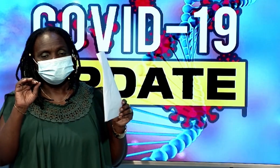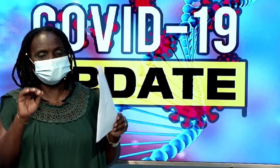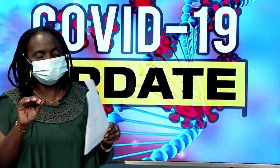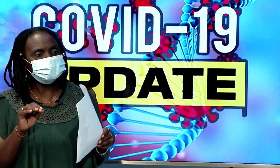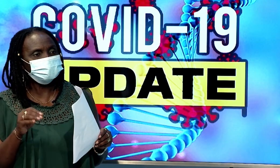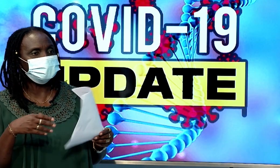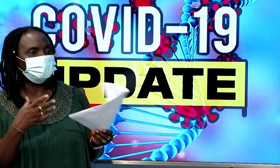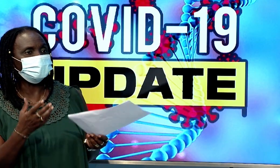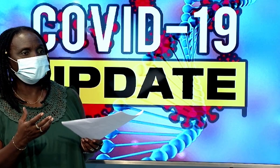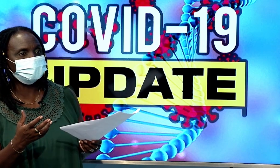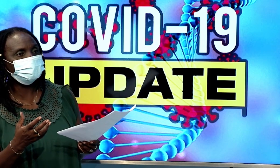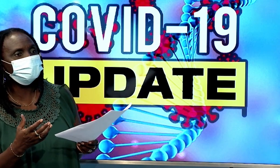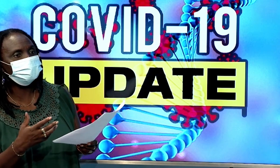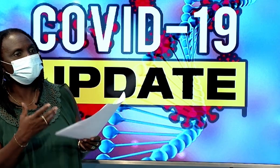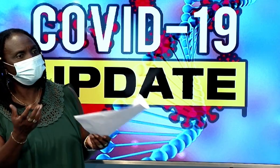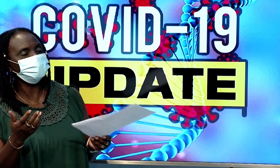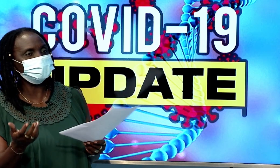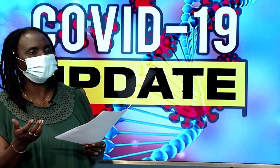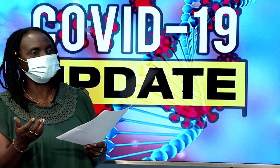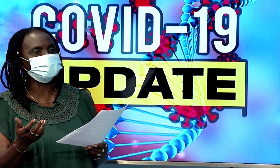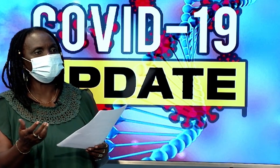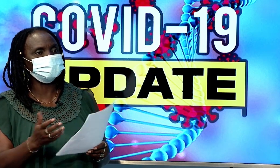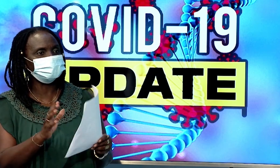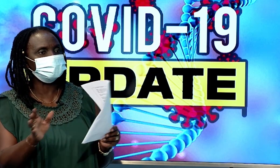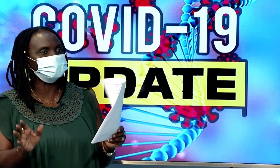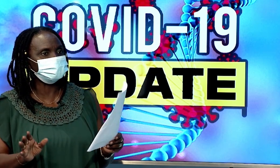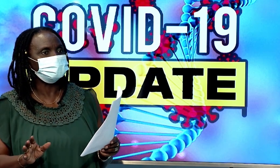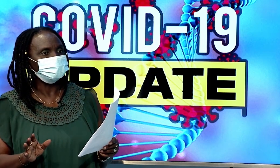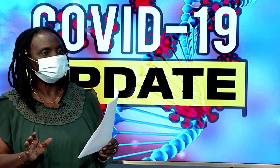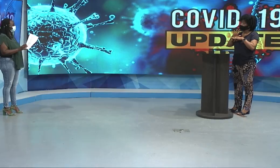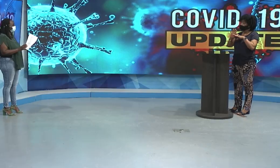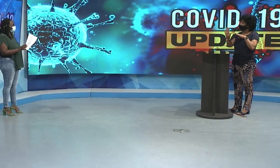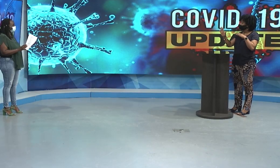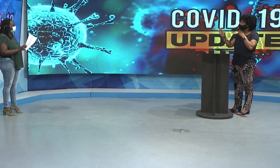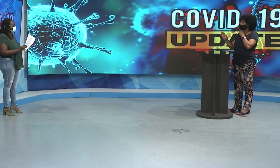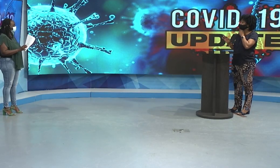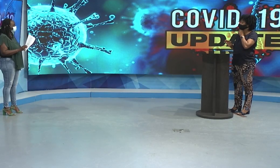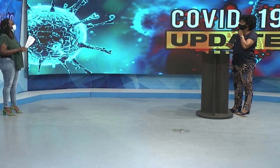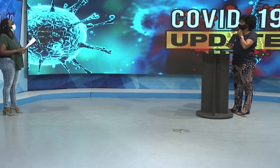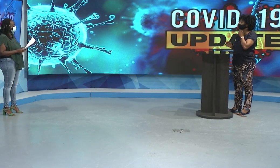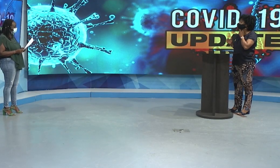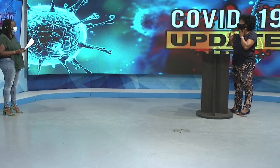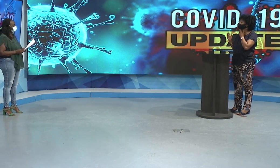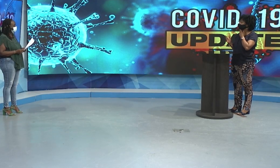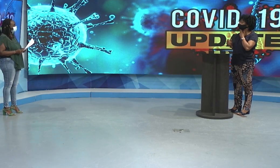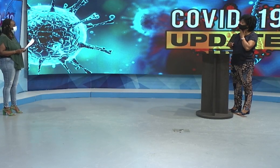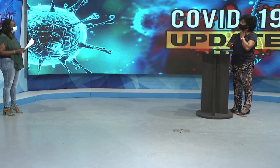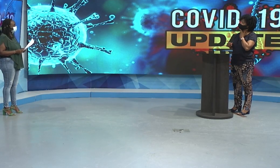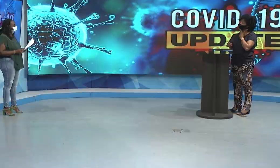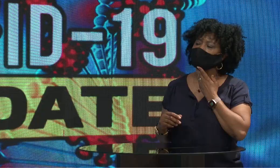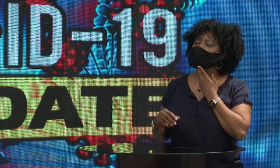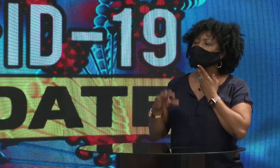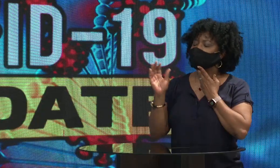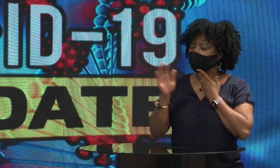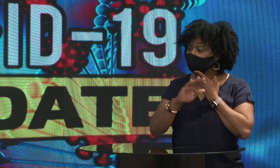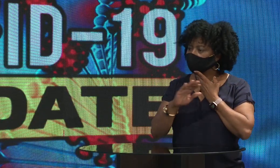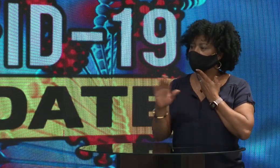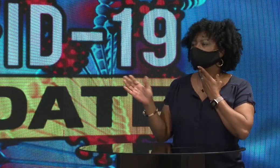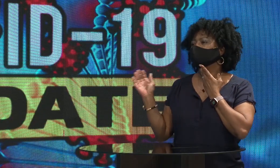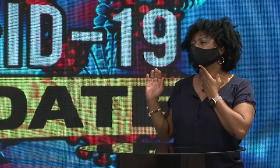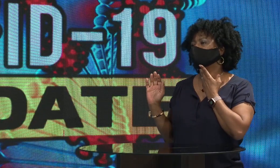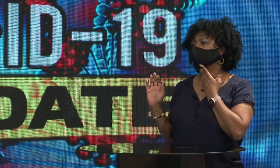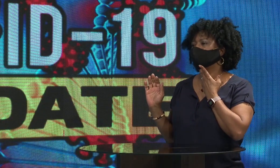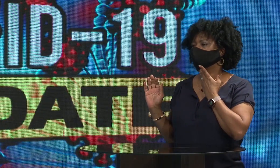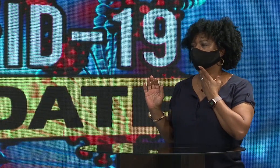gezegd. Maar als mensen willen doneren, hoe gaat dat? Dat kunnen ze, kunnen gewoon op de website. Er is ook een Facebook-page. Ja. En daar